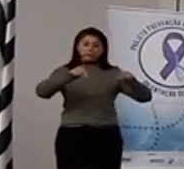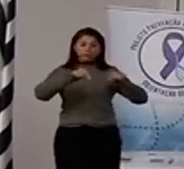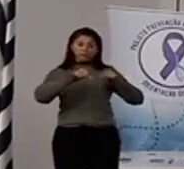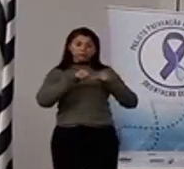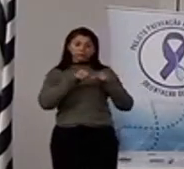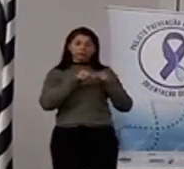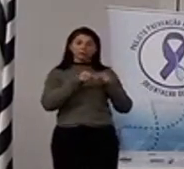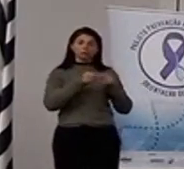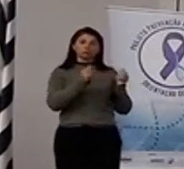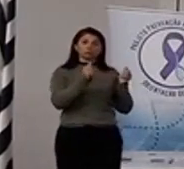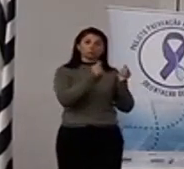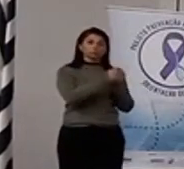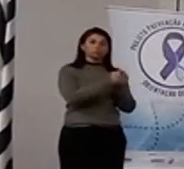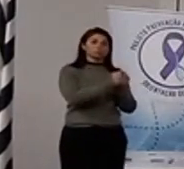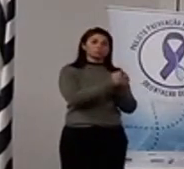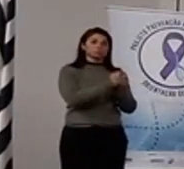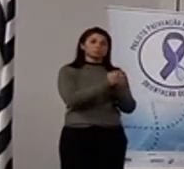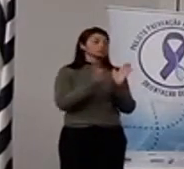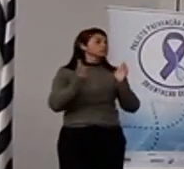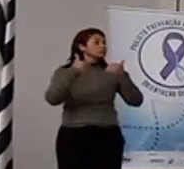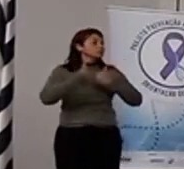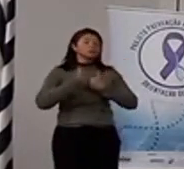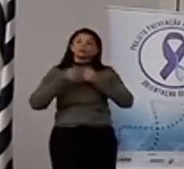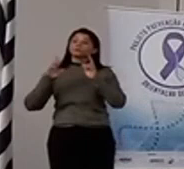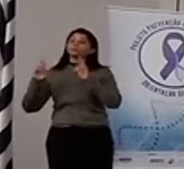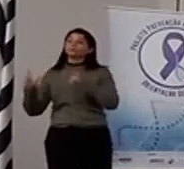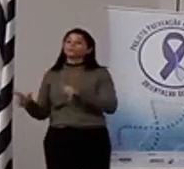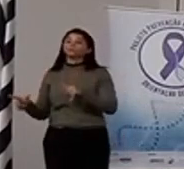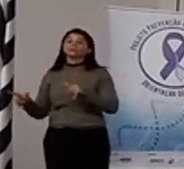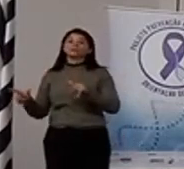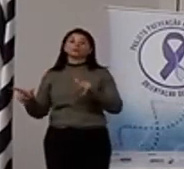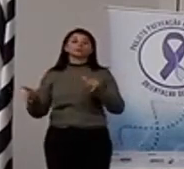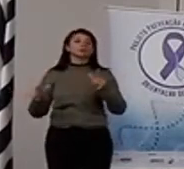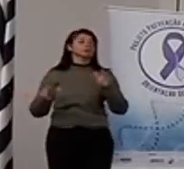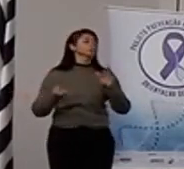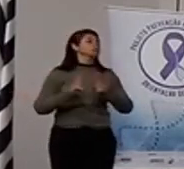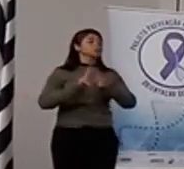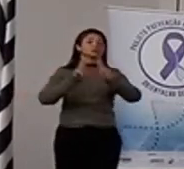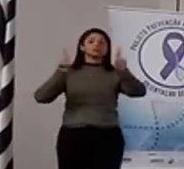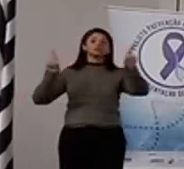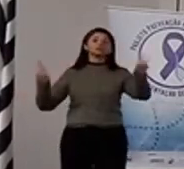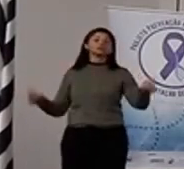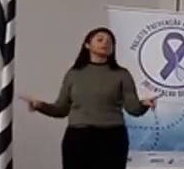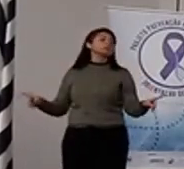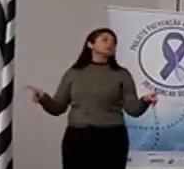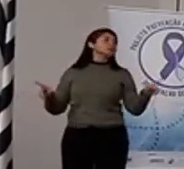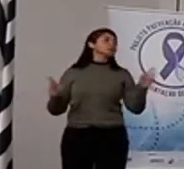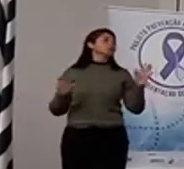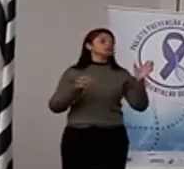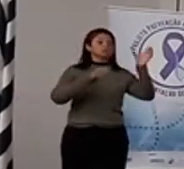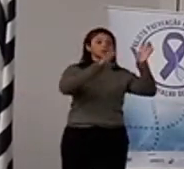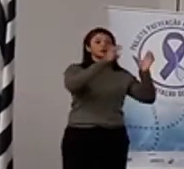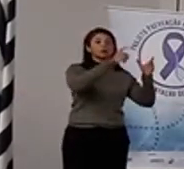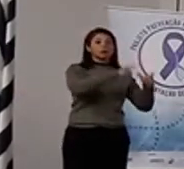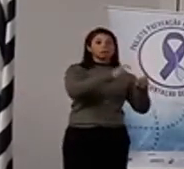com características autistas, porque eles são autistas diferentes. O autismo na síndrome de Williams afeta determinadas áreas, o do Down afeta determinadas áreas, então,